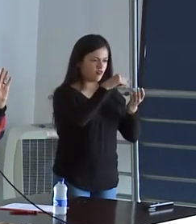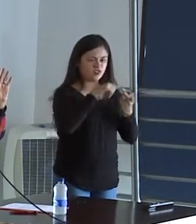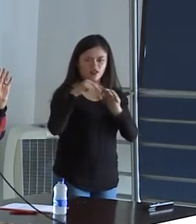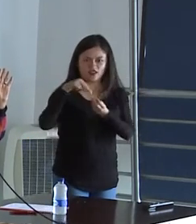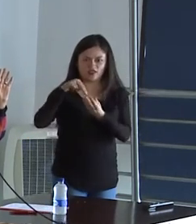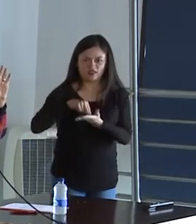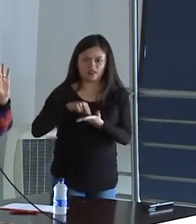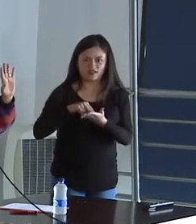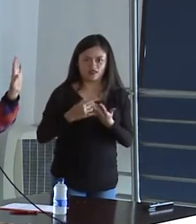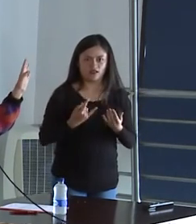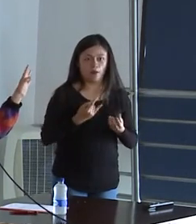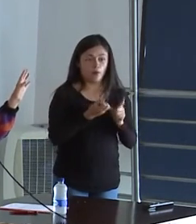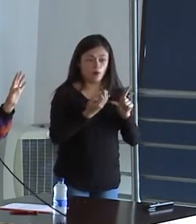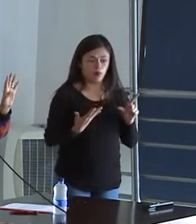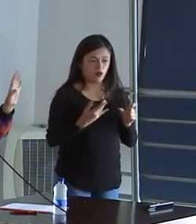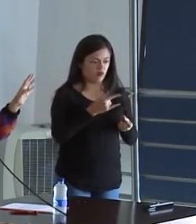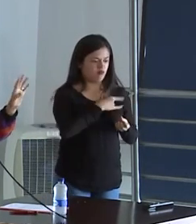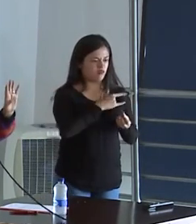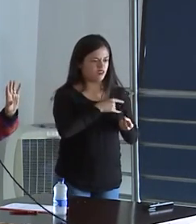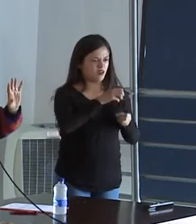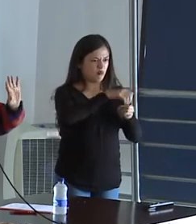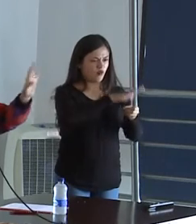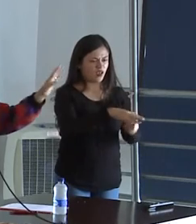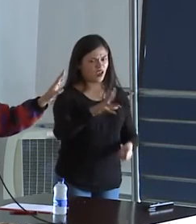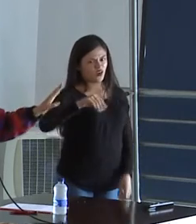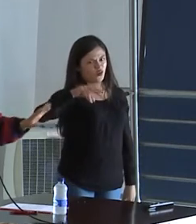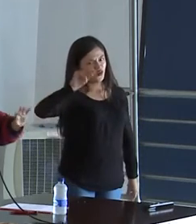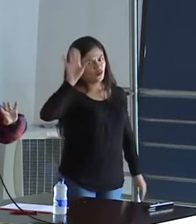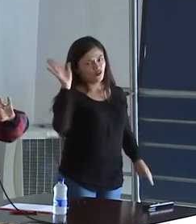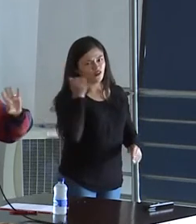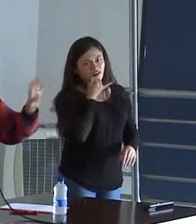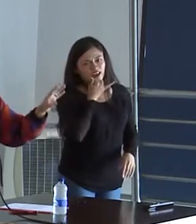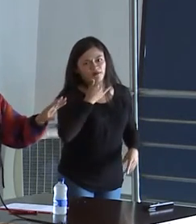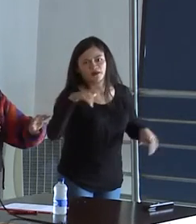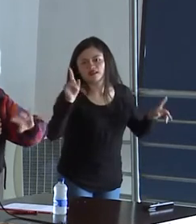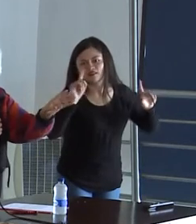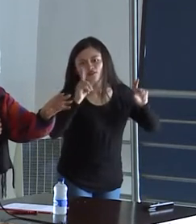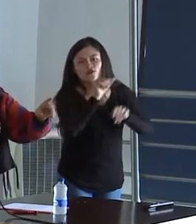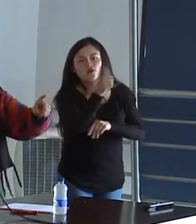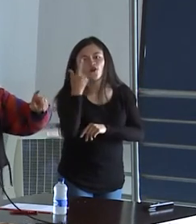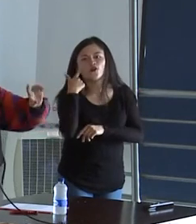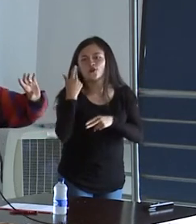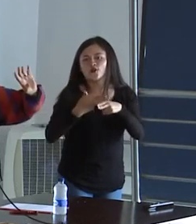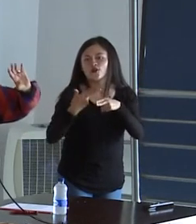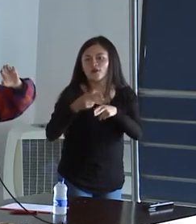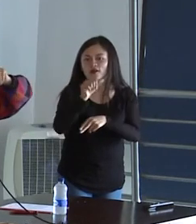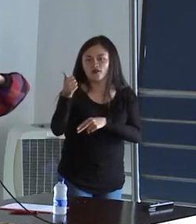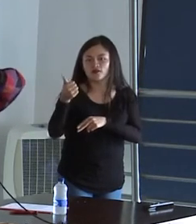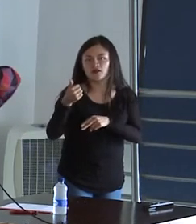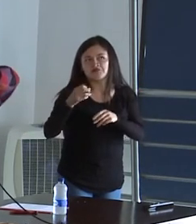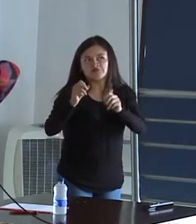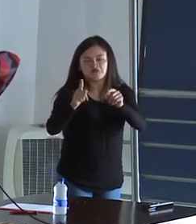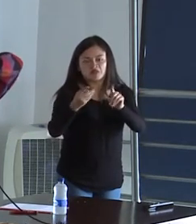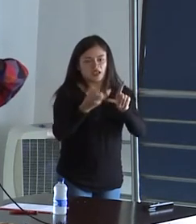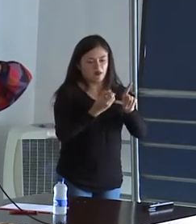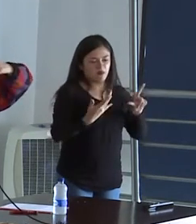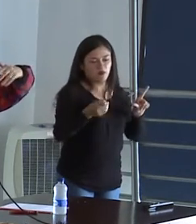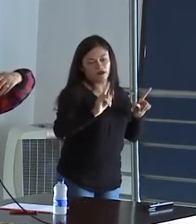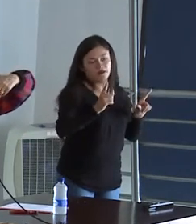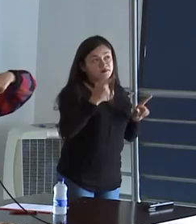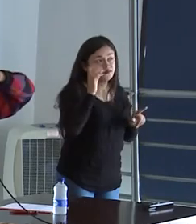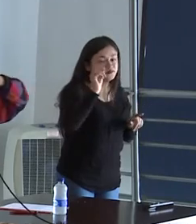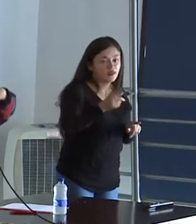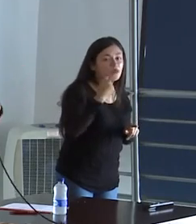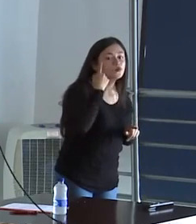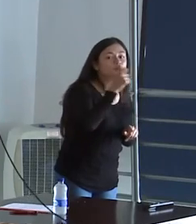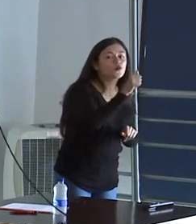de una universidad pública, por favor. Dejen eso de lado, eso es que buscarle otro nombre. Y le buscamos, salió el de la educación comunitaria, entonces